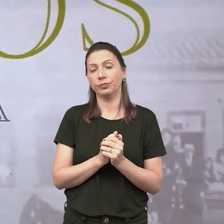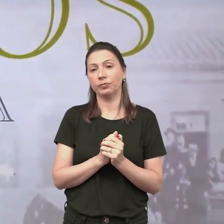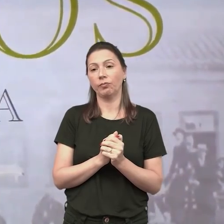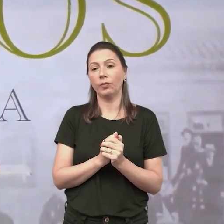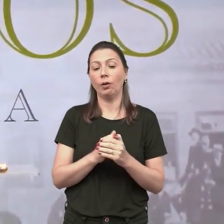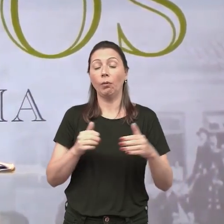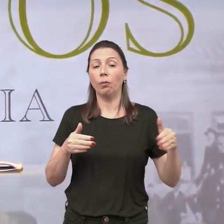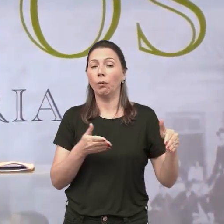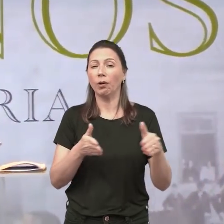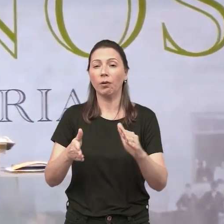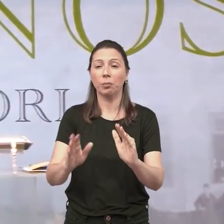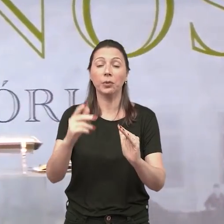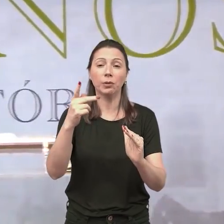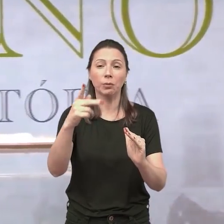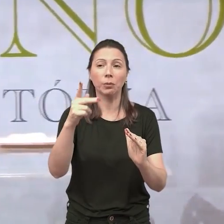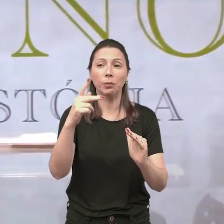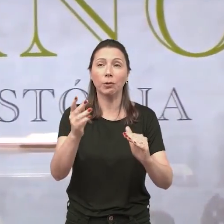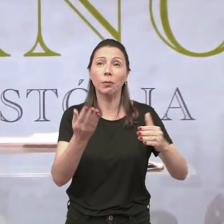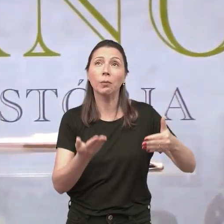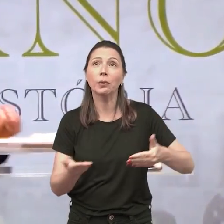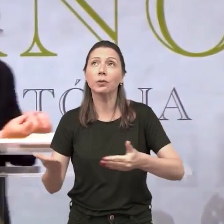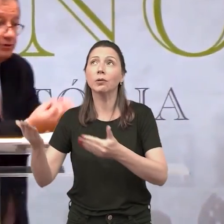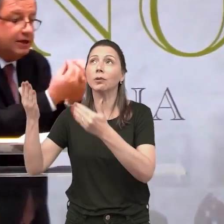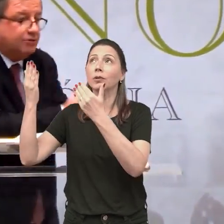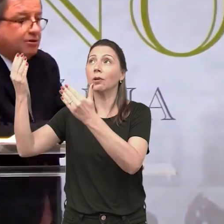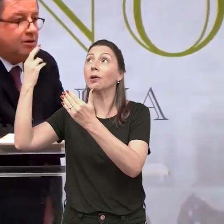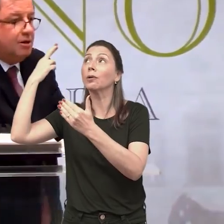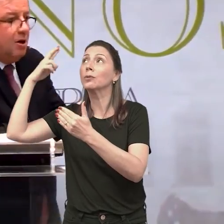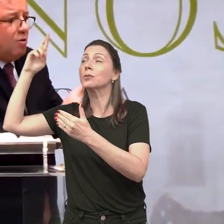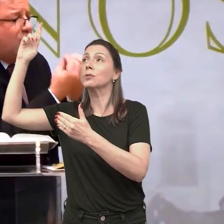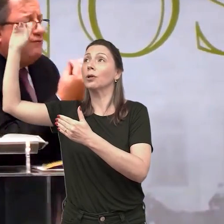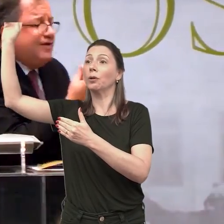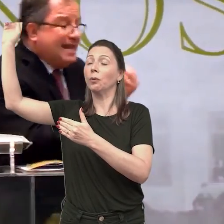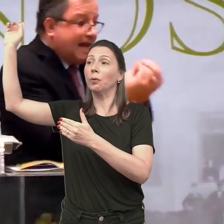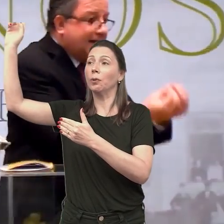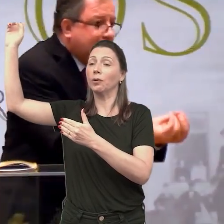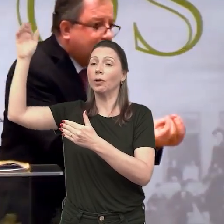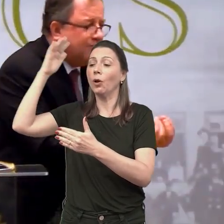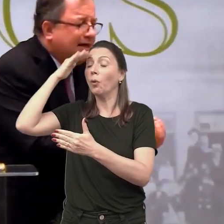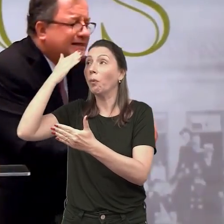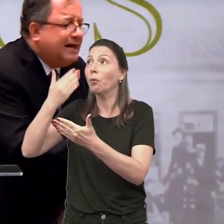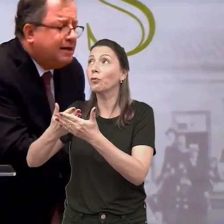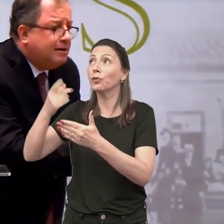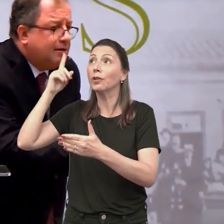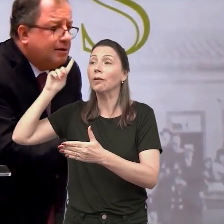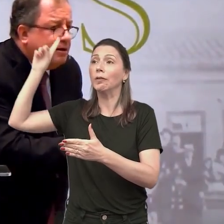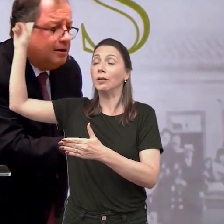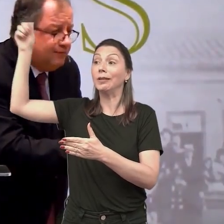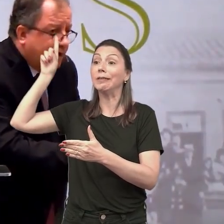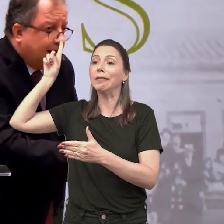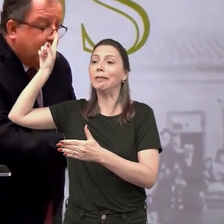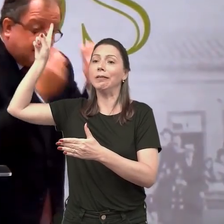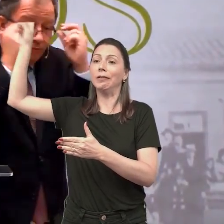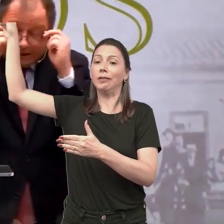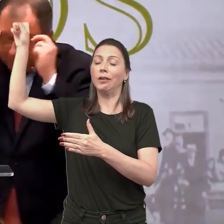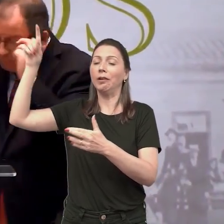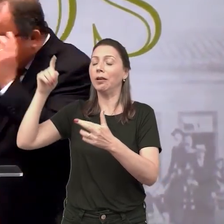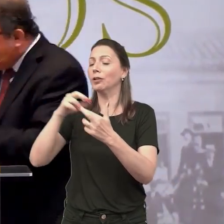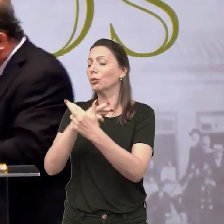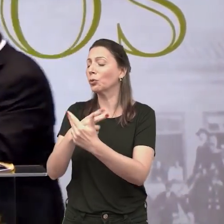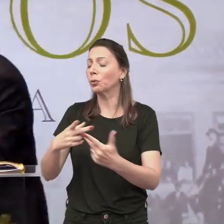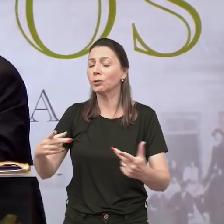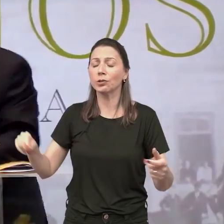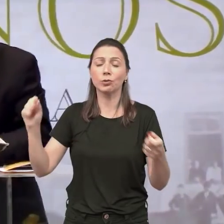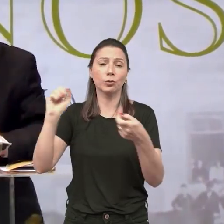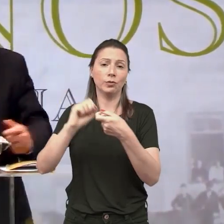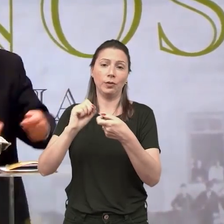Entrega o teu caminho ao Senhor, confia nele e o mais ele fará. Então você, quando